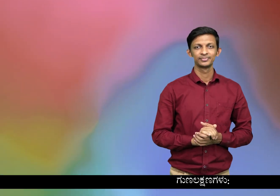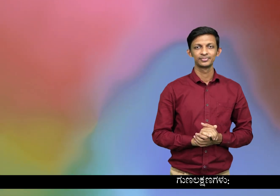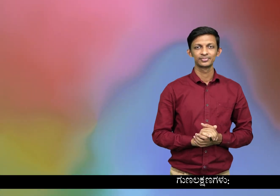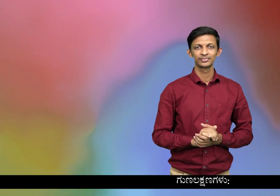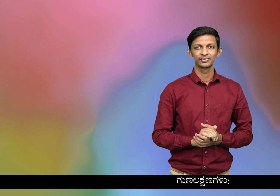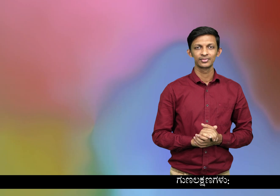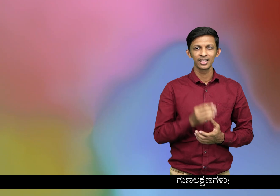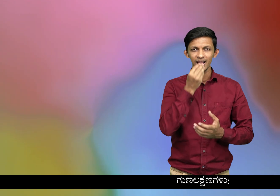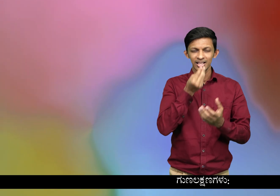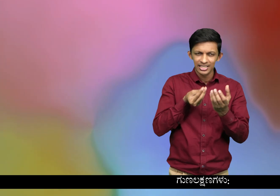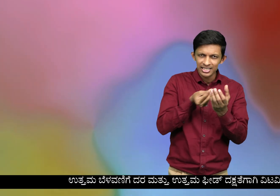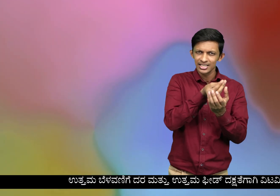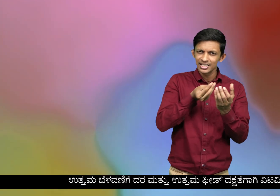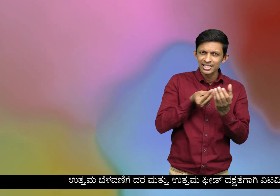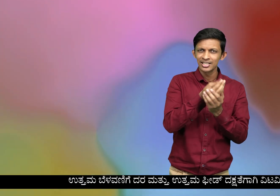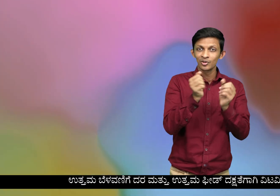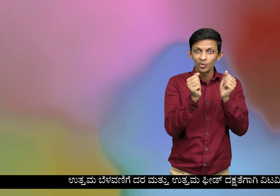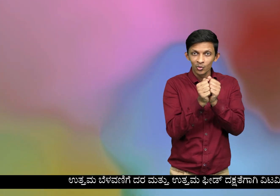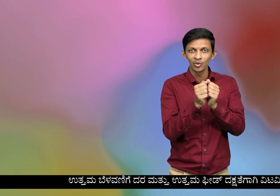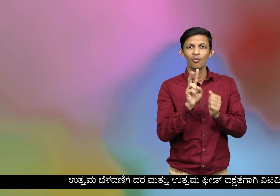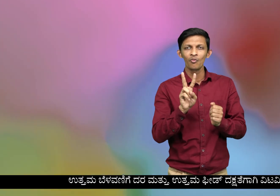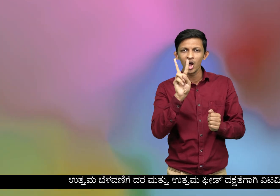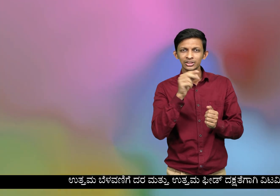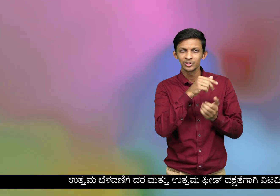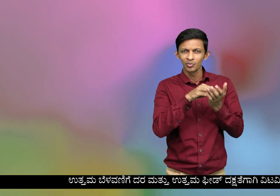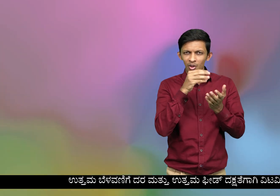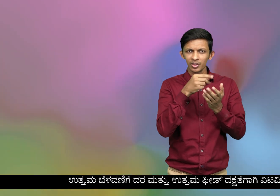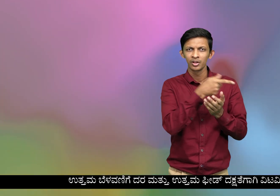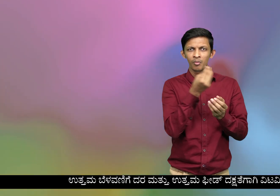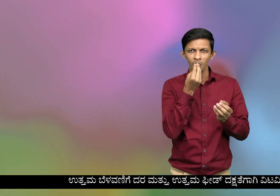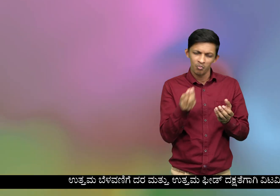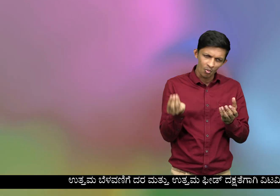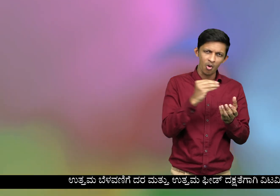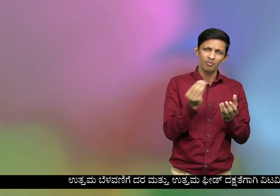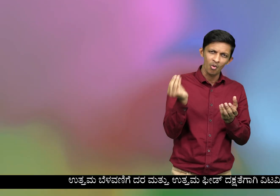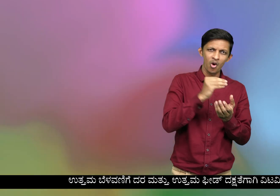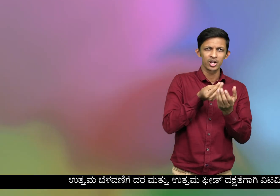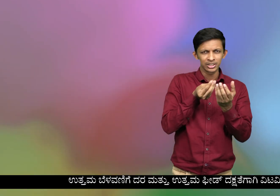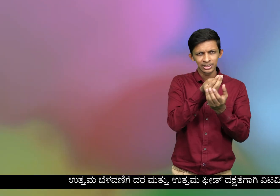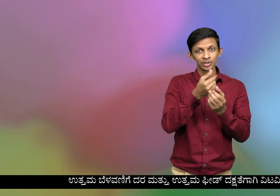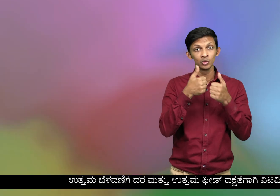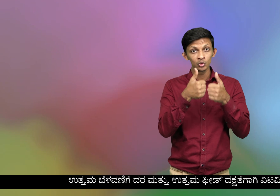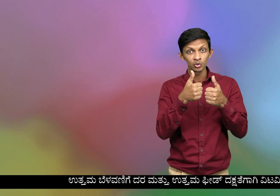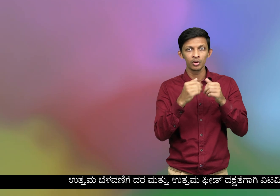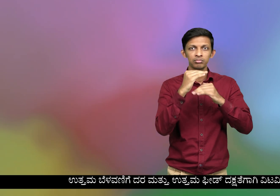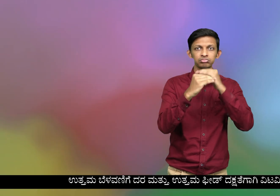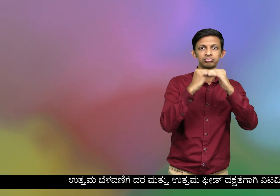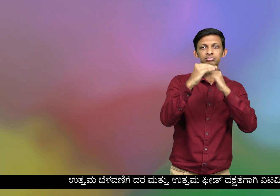ಗುಣಲಕ್ಷಣಗಳು. ಉತ್ತಮ ಬೆಳವಣಿಗೆ ದರ ಮತ್ತು ಉತ್ತಮ ಫೀಡ್ ದಕ್ಷತೆಗಾಗಿ ವಿಟಮಿನ್ ಭರಿತ